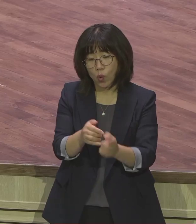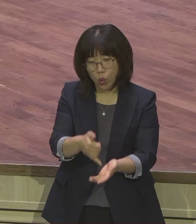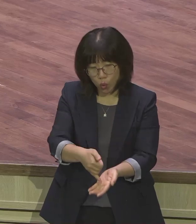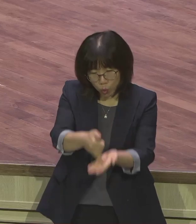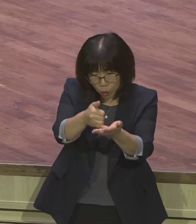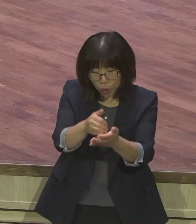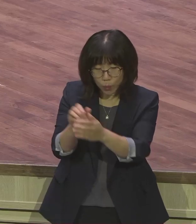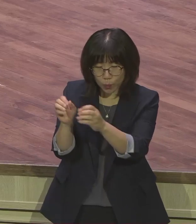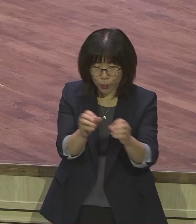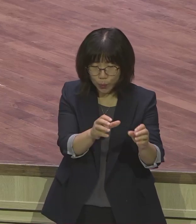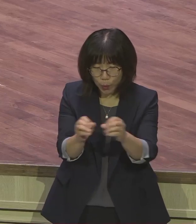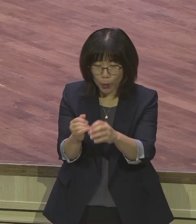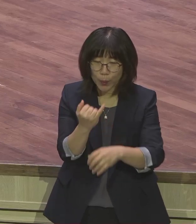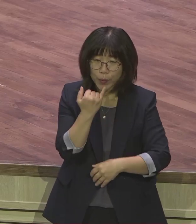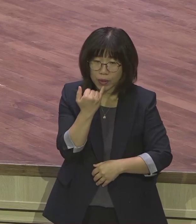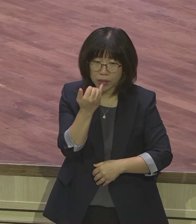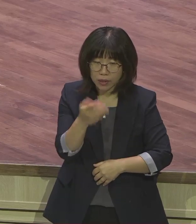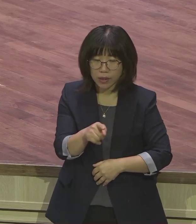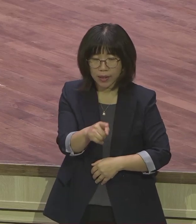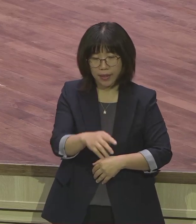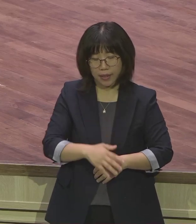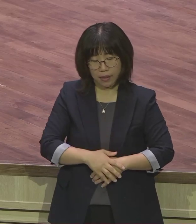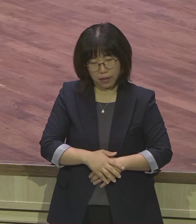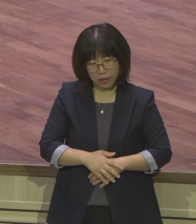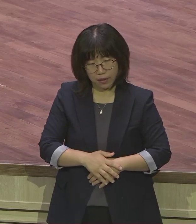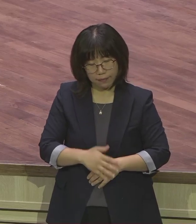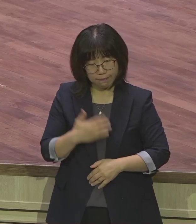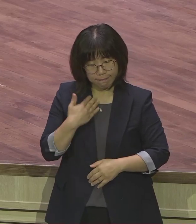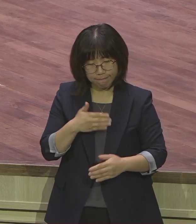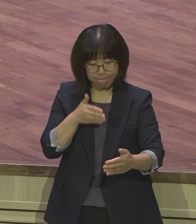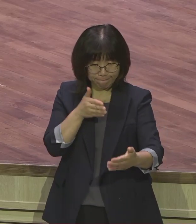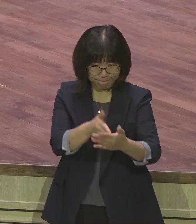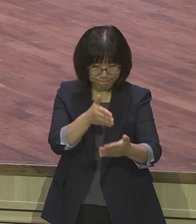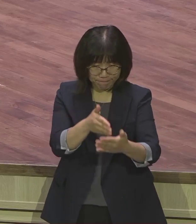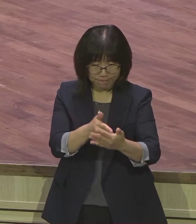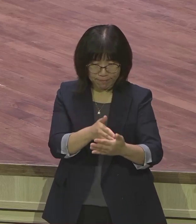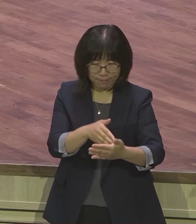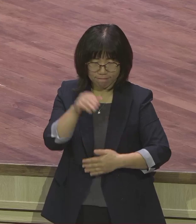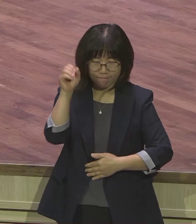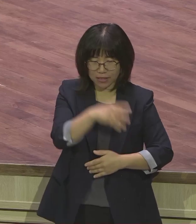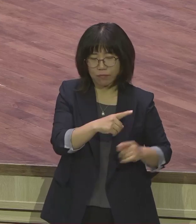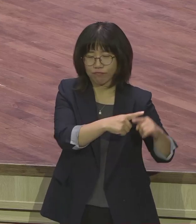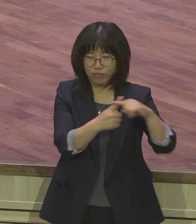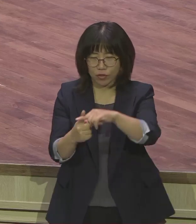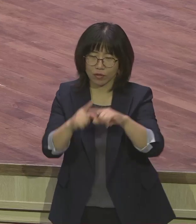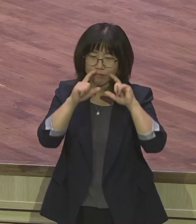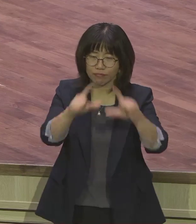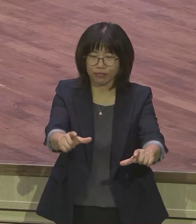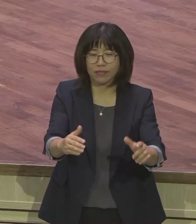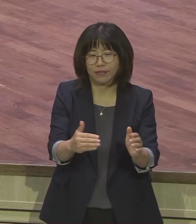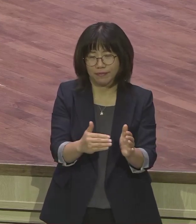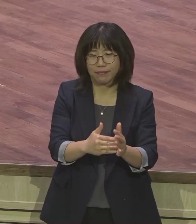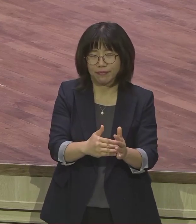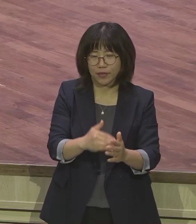이건 안되겠다 싶을 때는요 아 이건 이 인간은 대화로 안되겠다 싶을 때는 일방적으로 선포해 버린 거예요